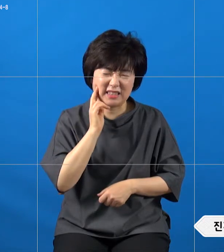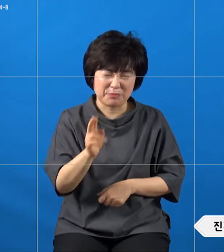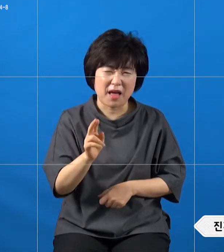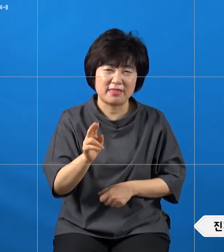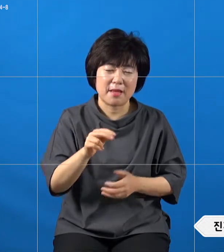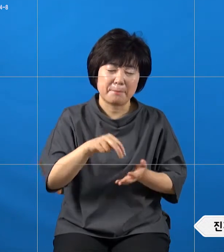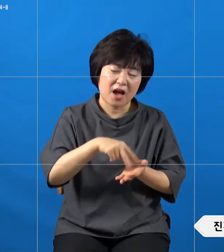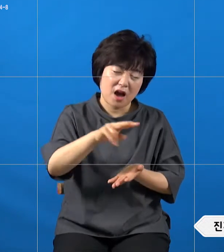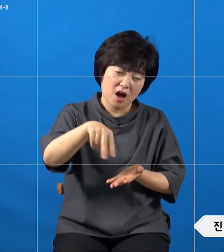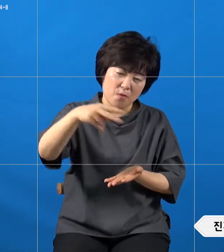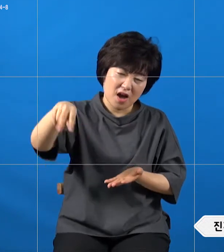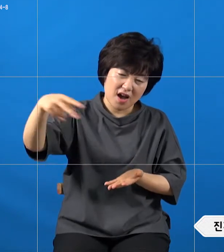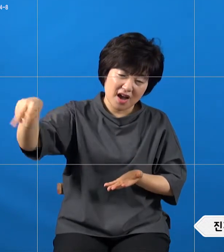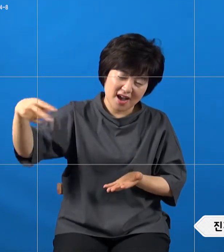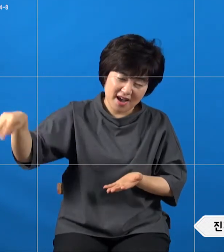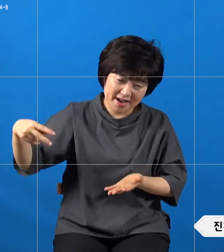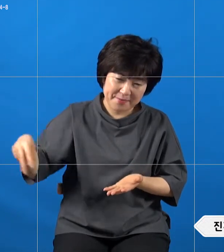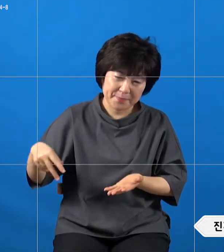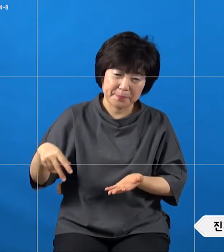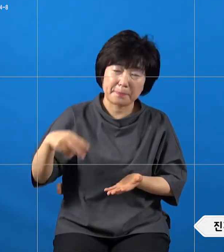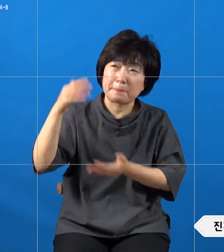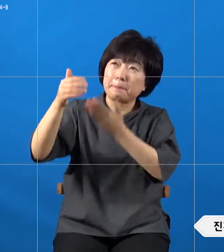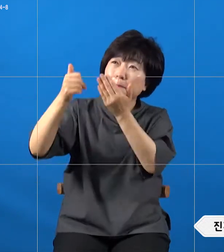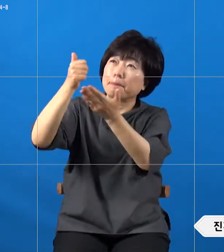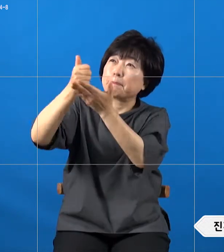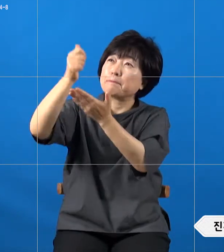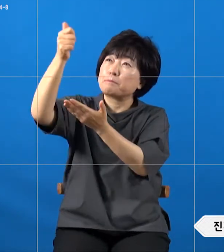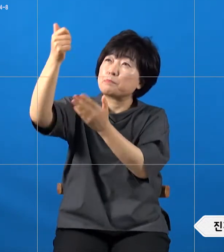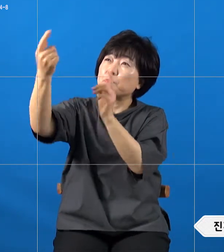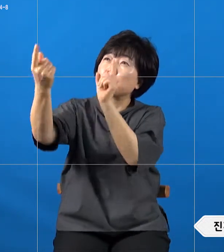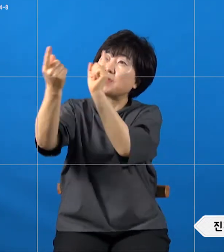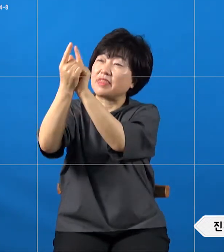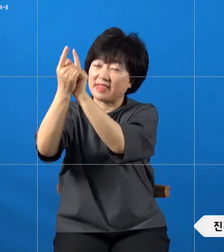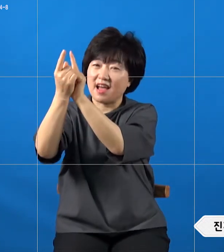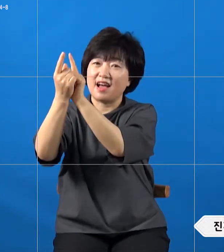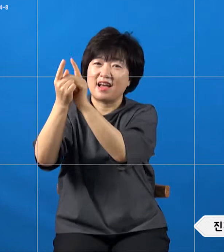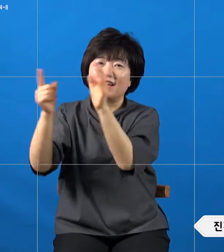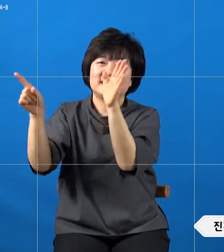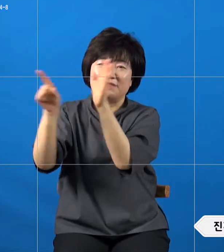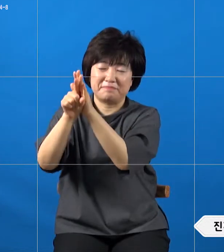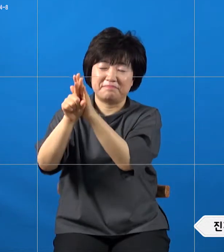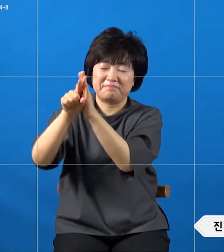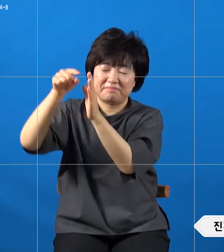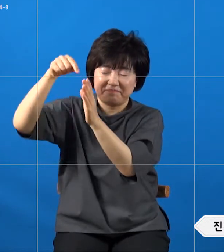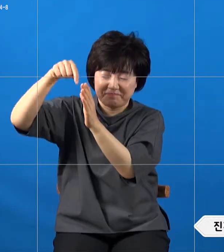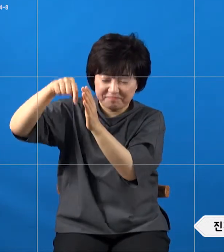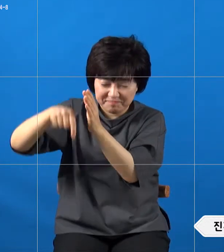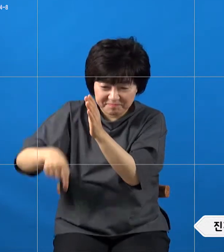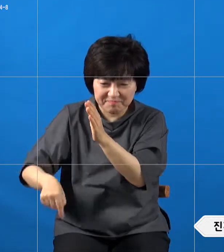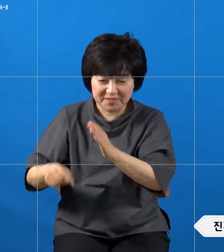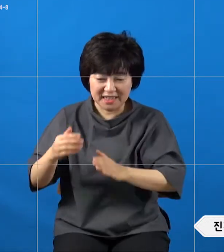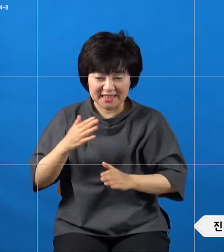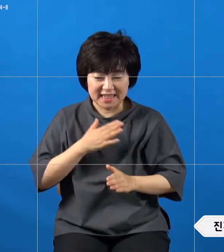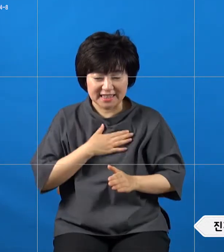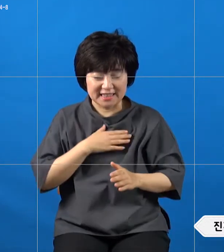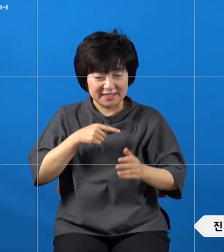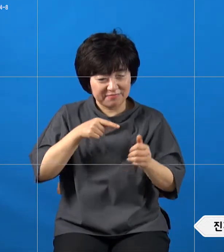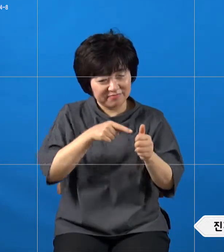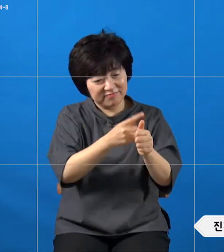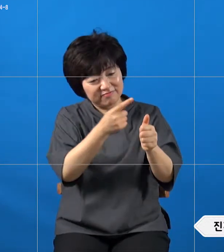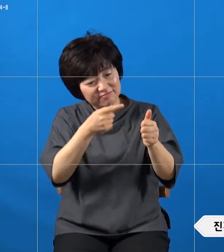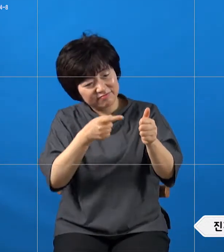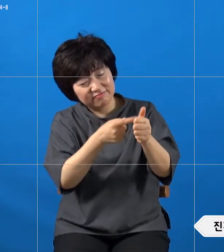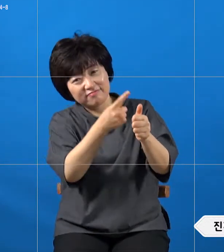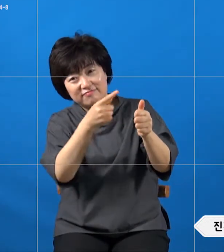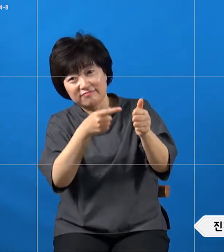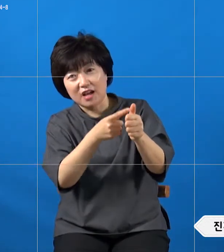극심한 방황 가운데 하나님을 찾고 깊은 신앙심으로 그 자기의 작품을